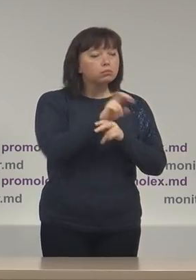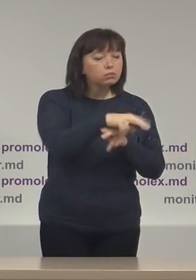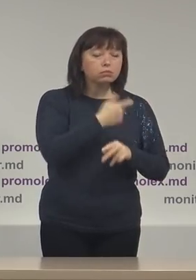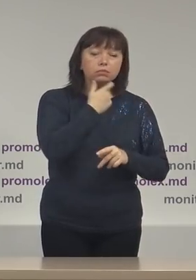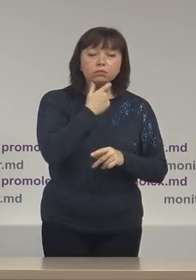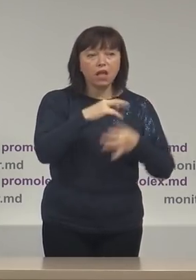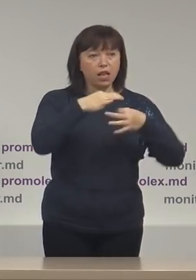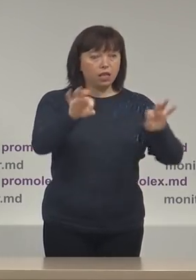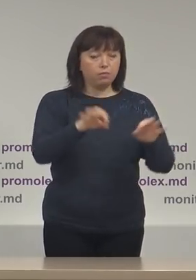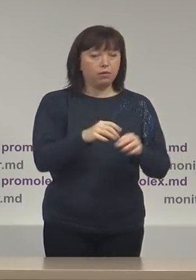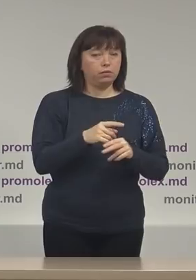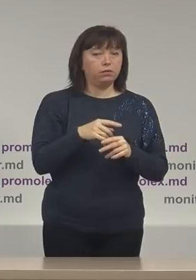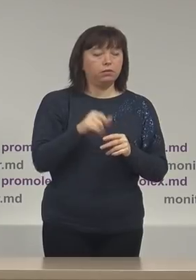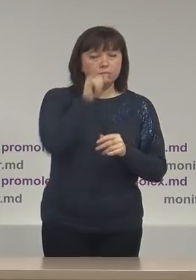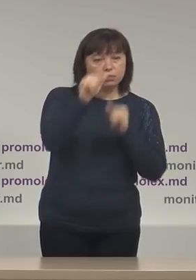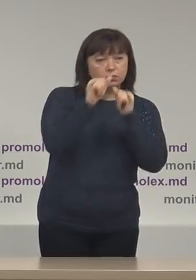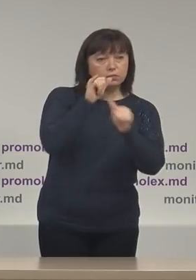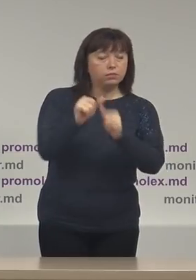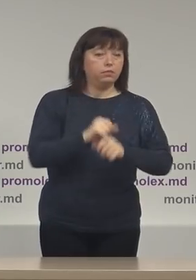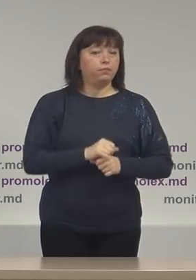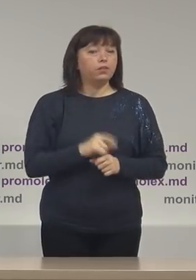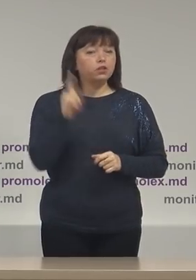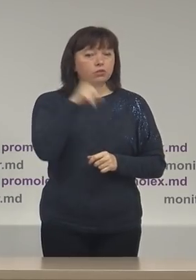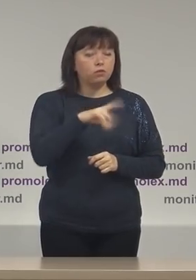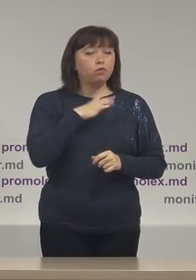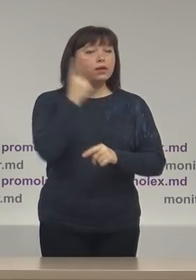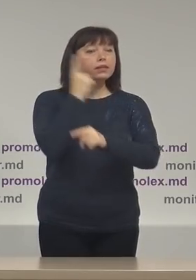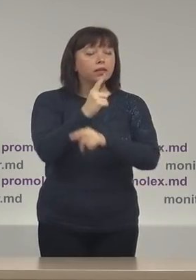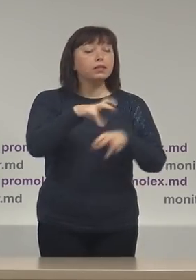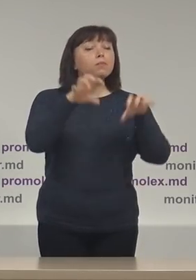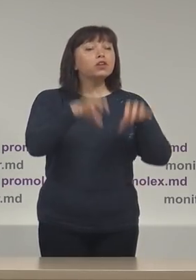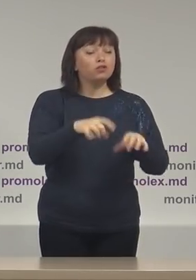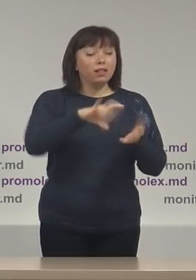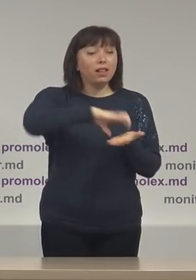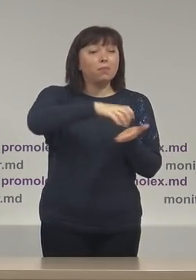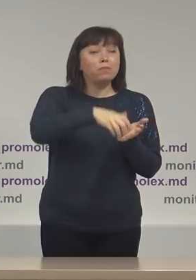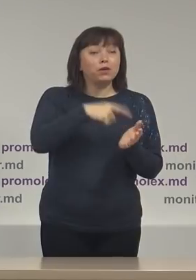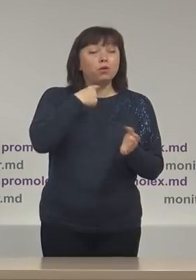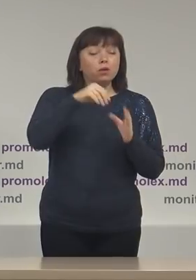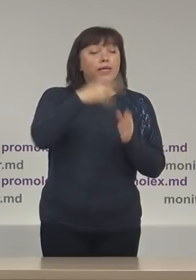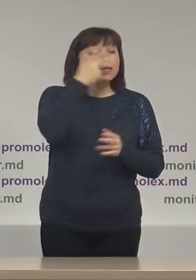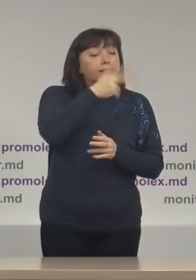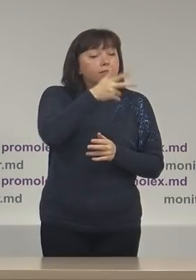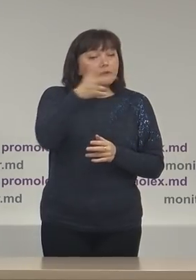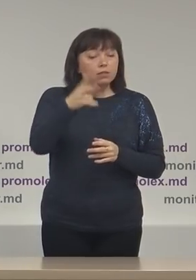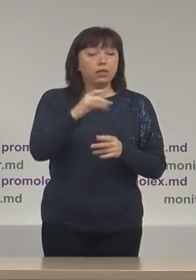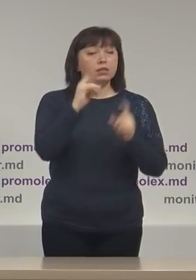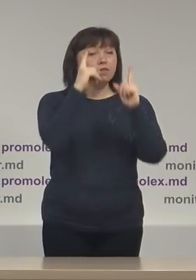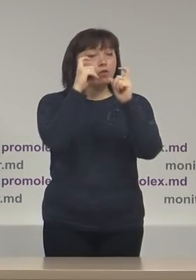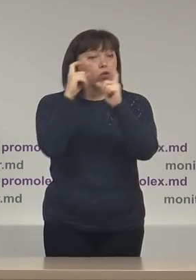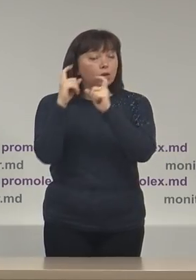observarea liberă a procesului în secția de votare, cât și i-a fost interzis de președintele biroului să filmeze și să facă